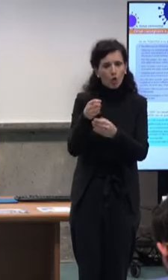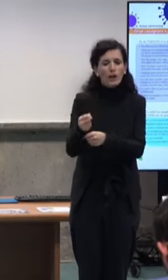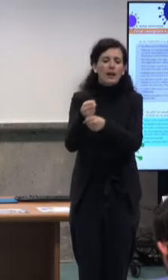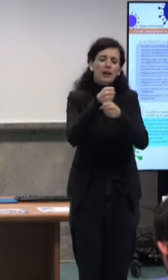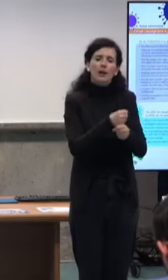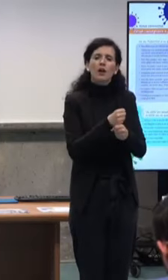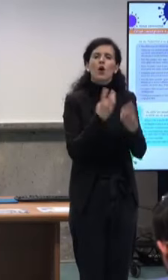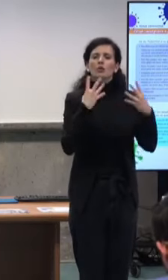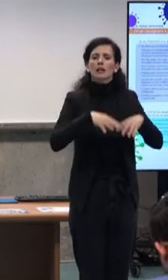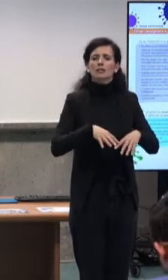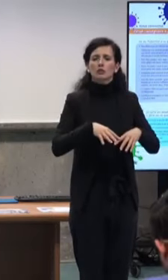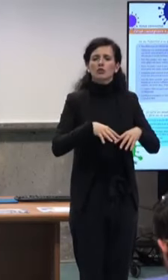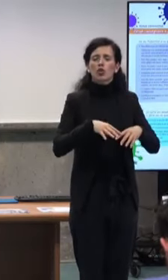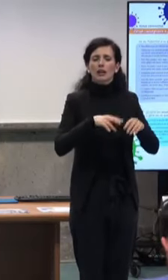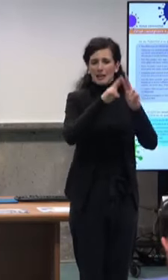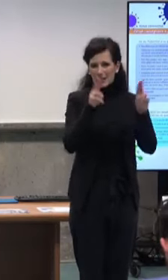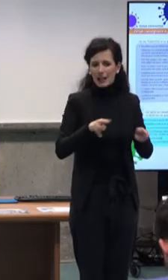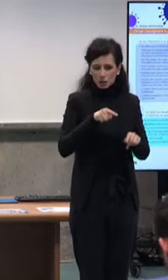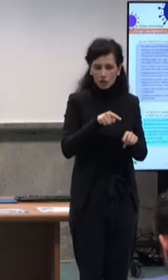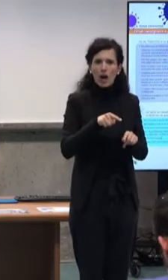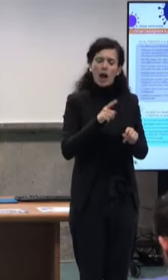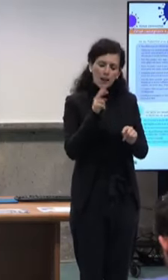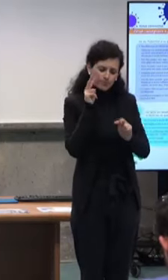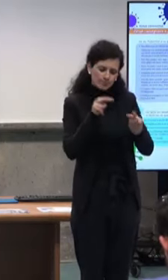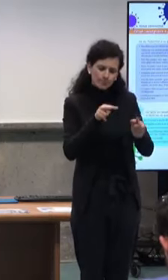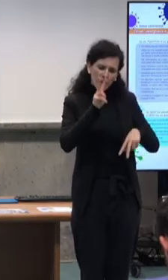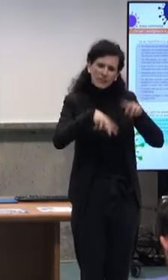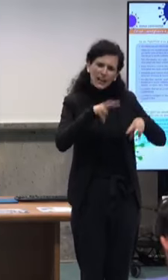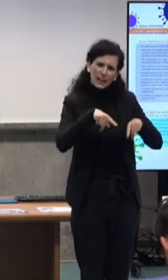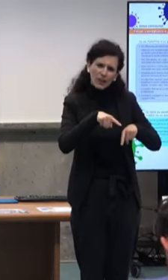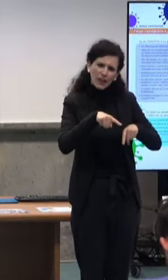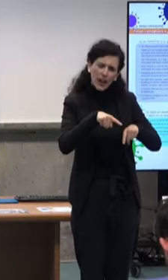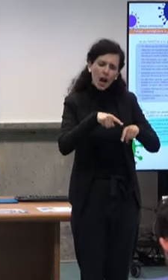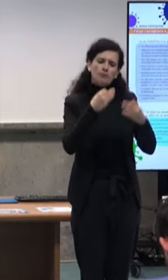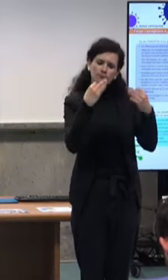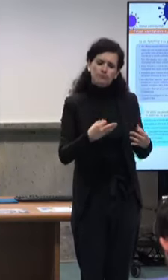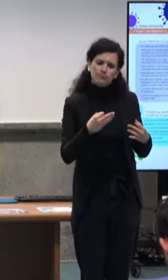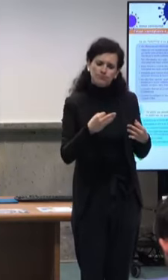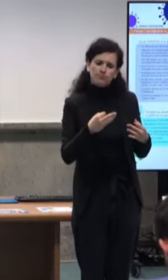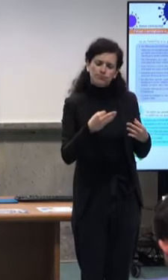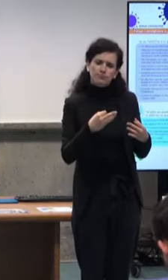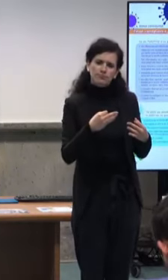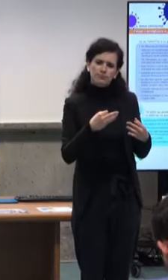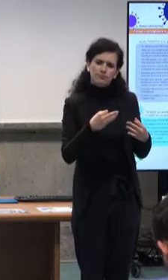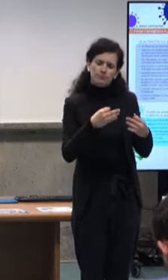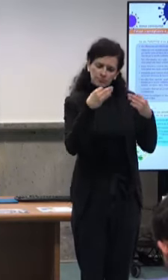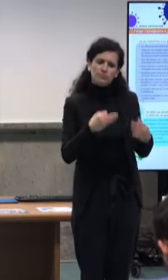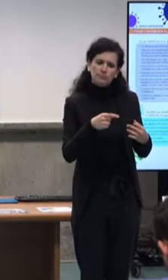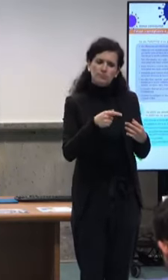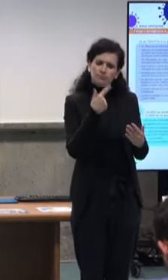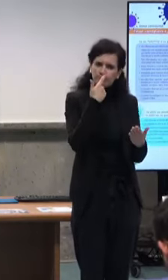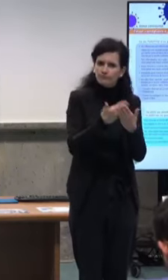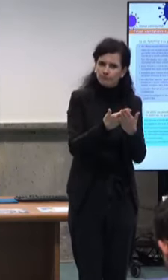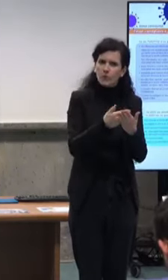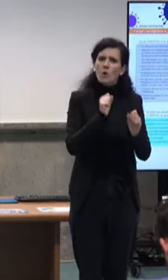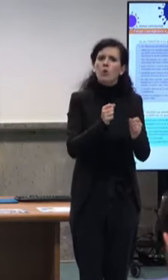internazionale per essere prequalificati quindi una situazione di emergenza per entrare nella disponibilità degli stati membri